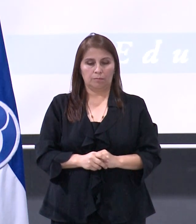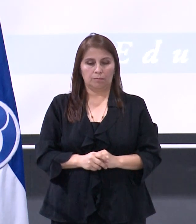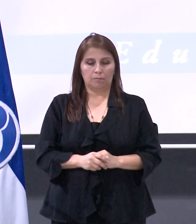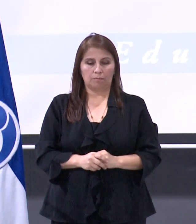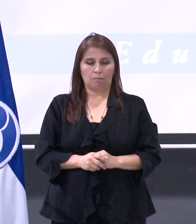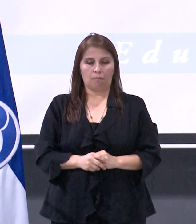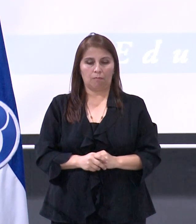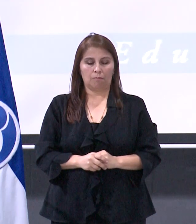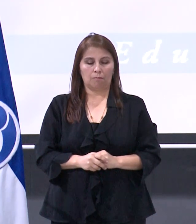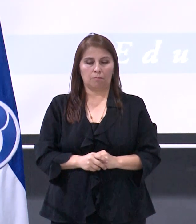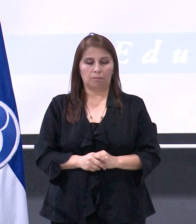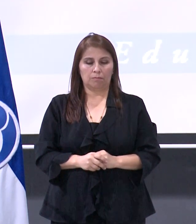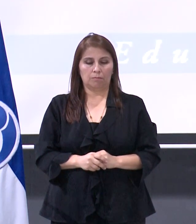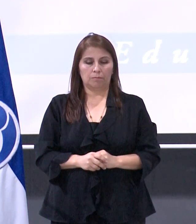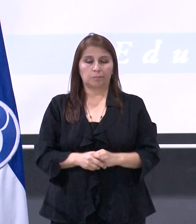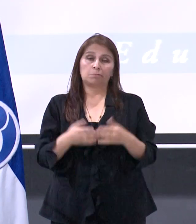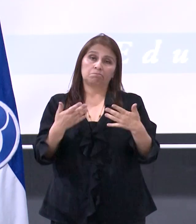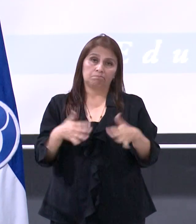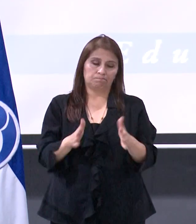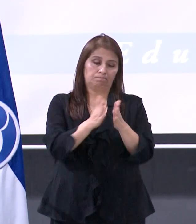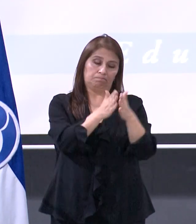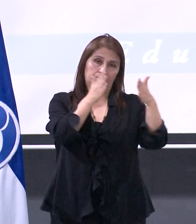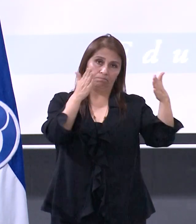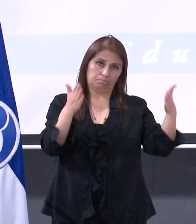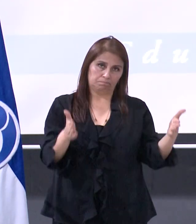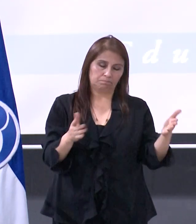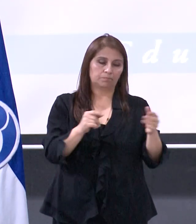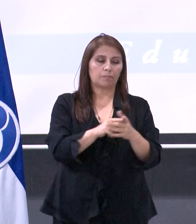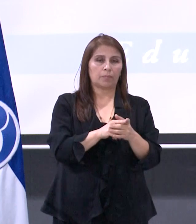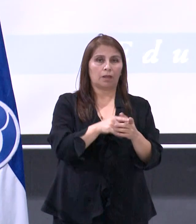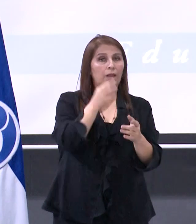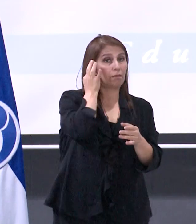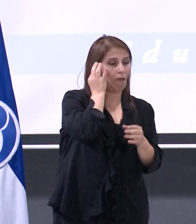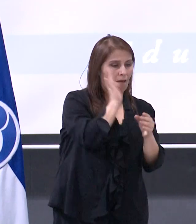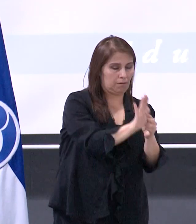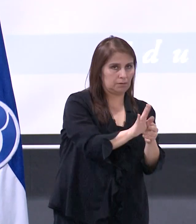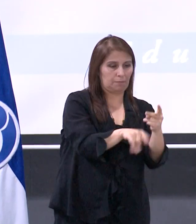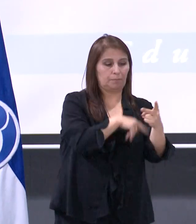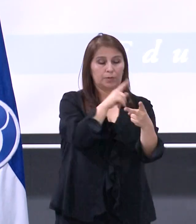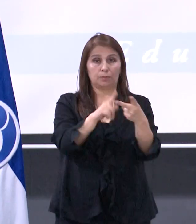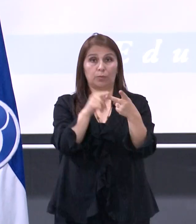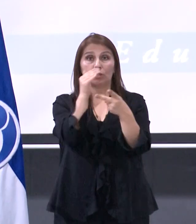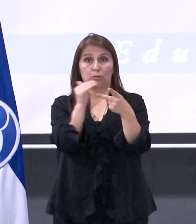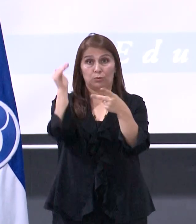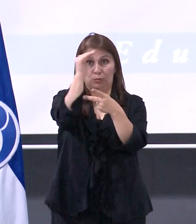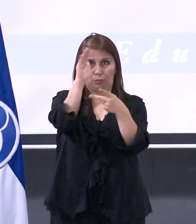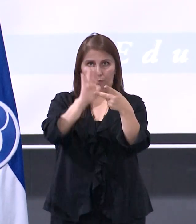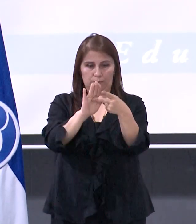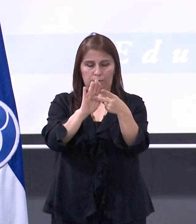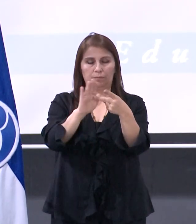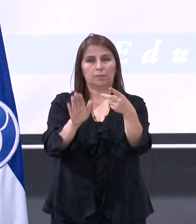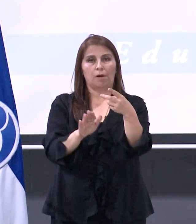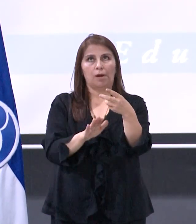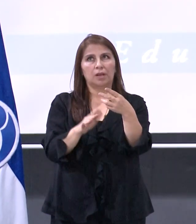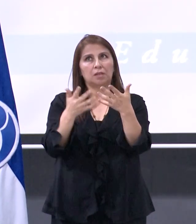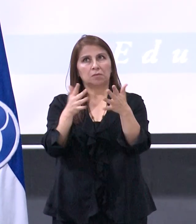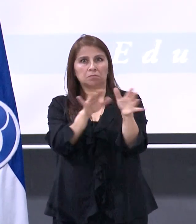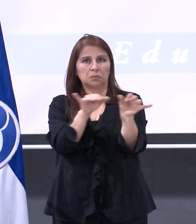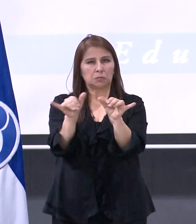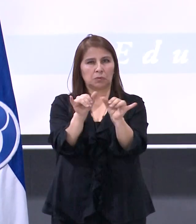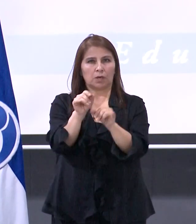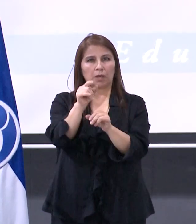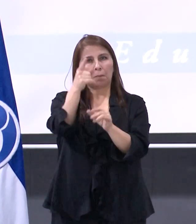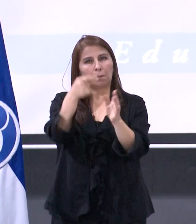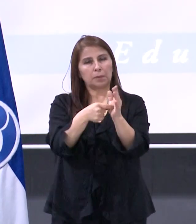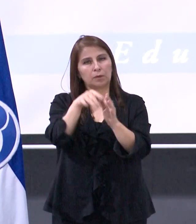instituto pedagógico señoritas escuelas normal superior y nuevamente en el 50